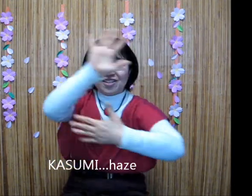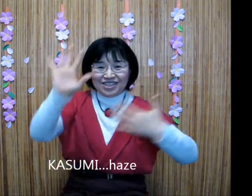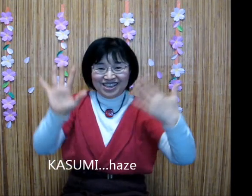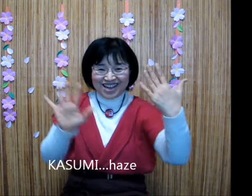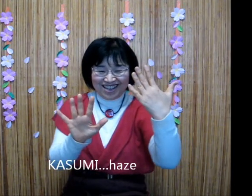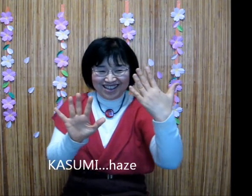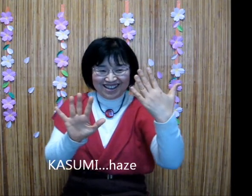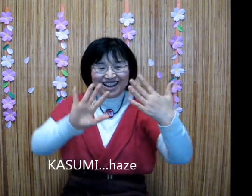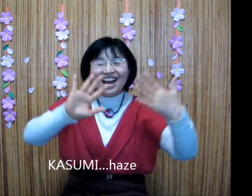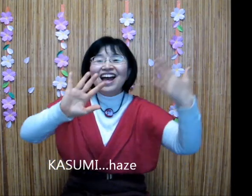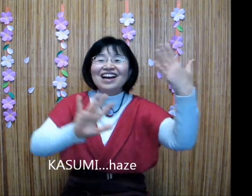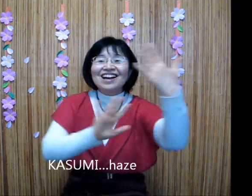2回。霞